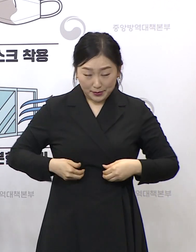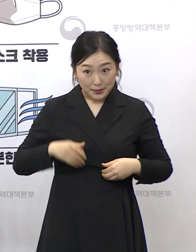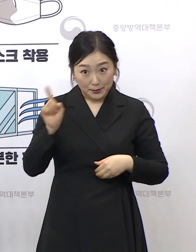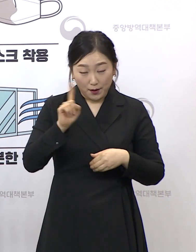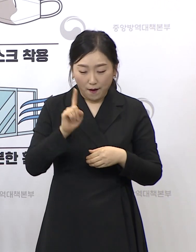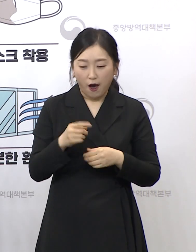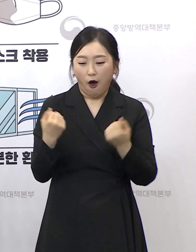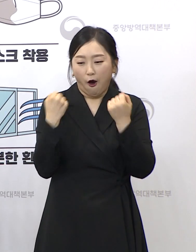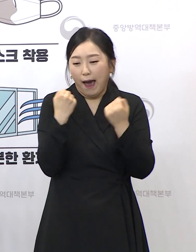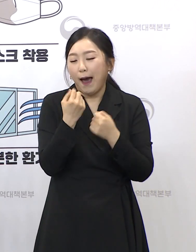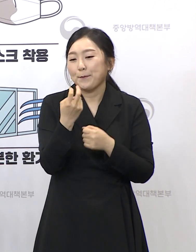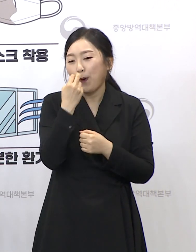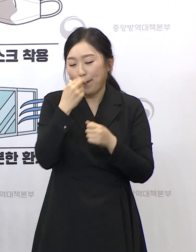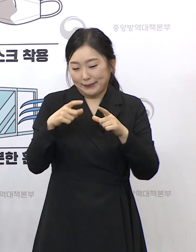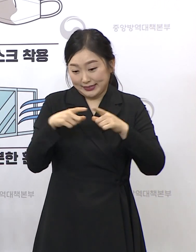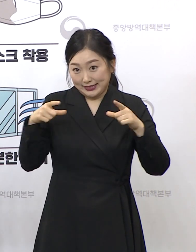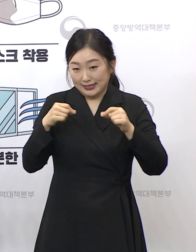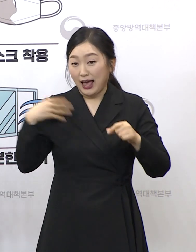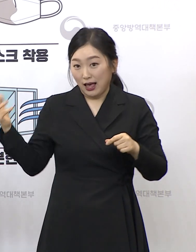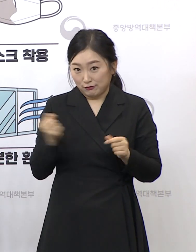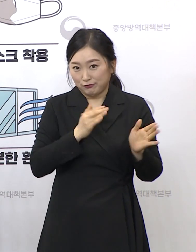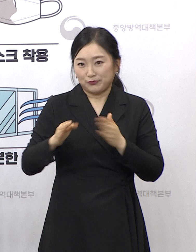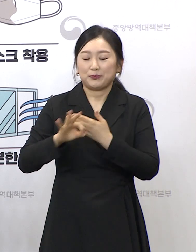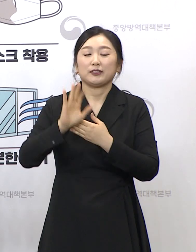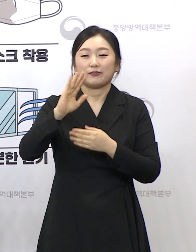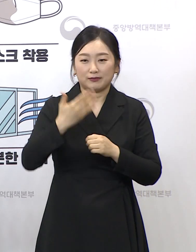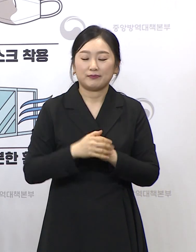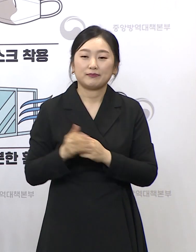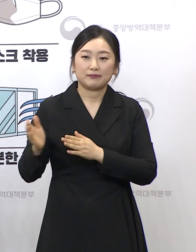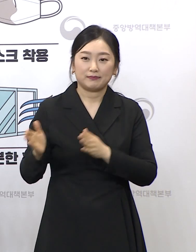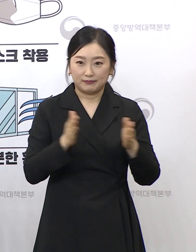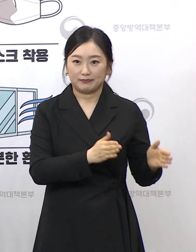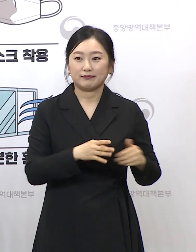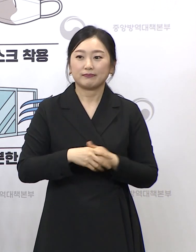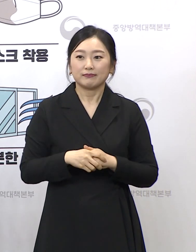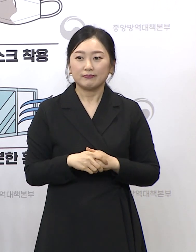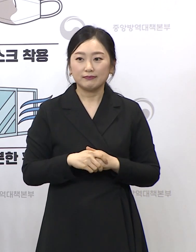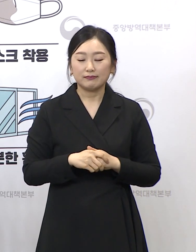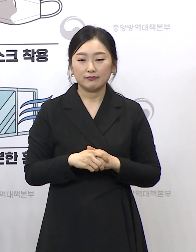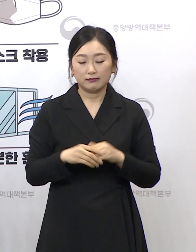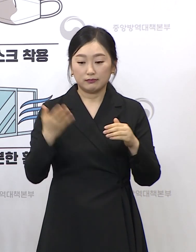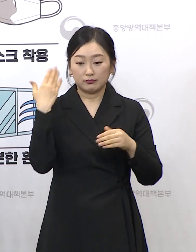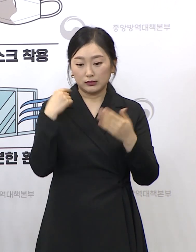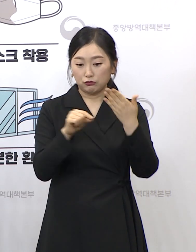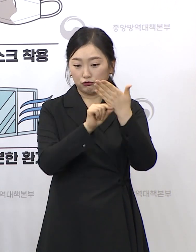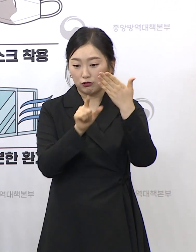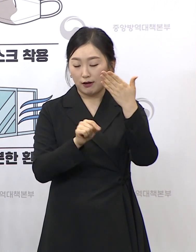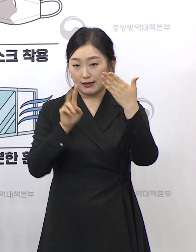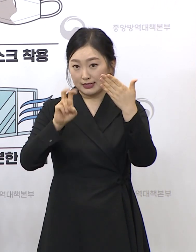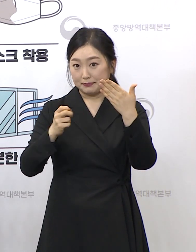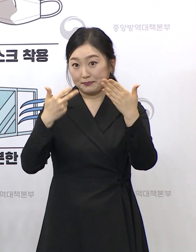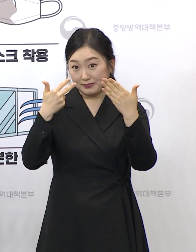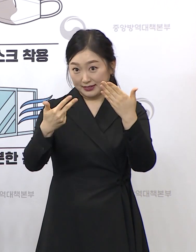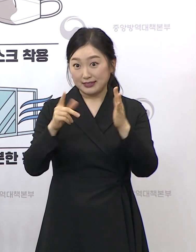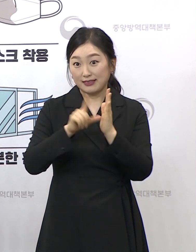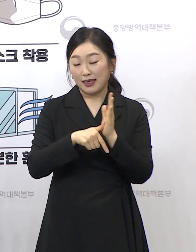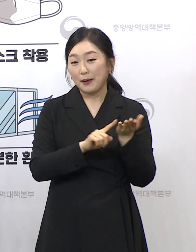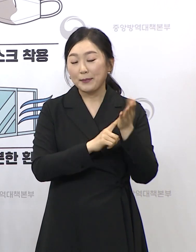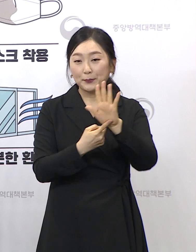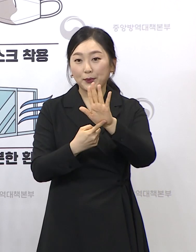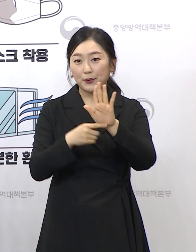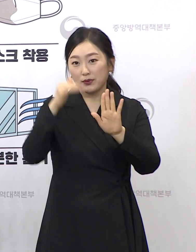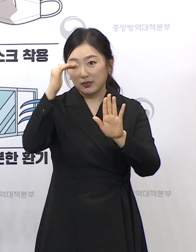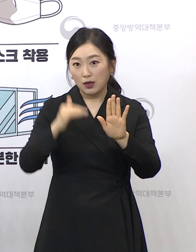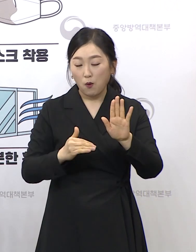다음으로 추가 접종 세부 실시 기준에 대해서 말씀드리겠습니다. 지난 9월 27일 발표한